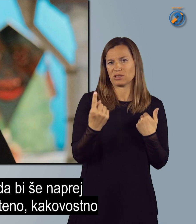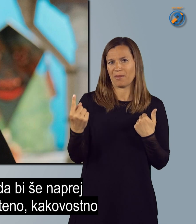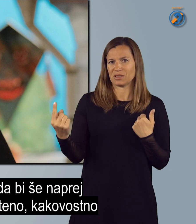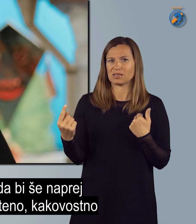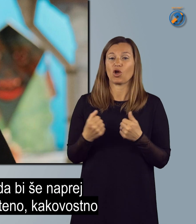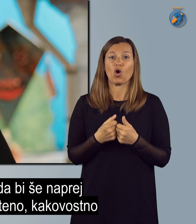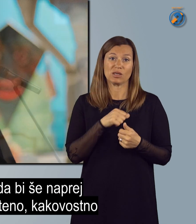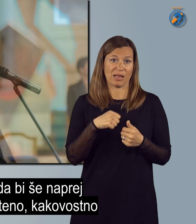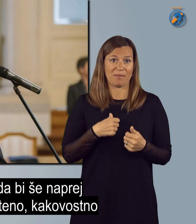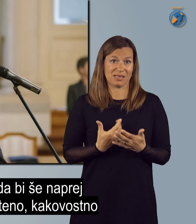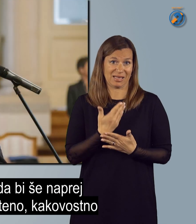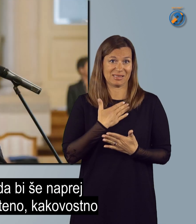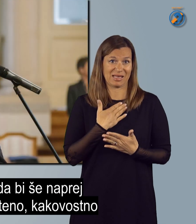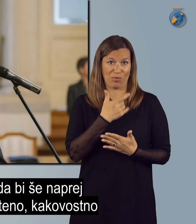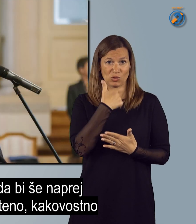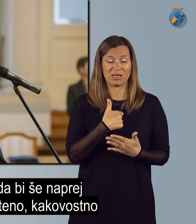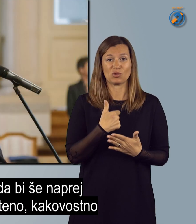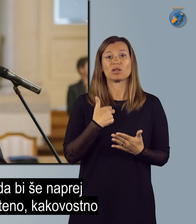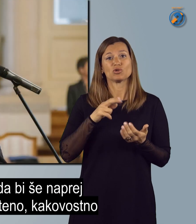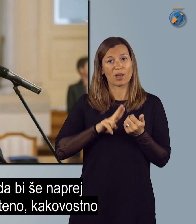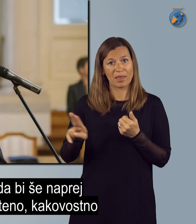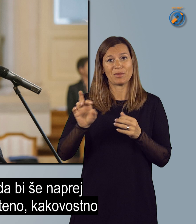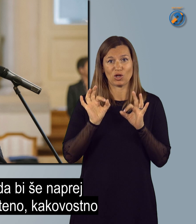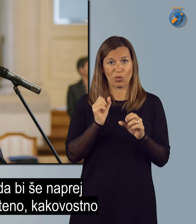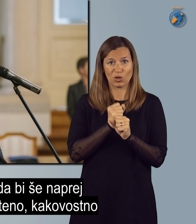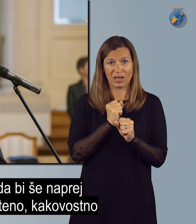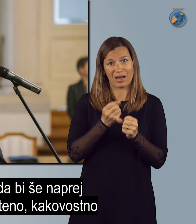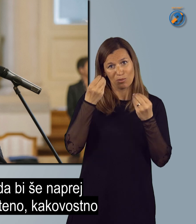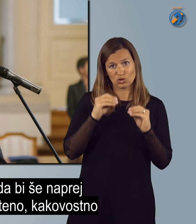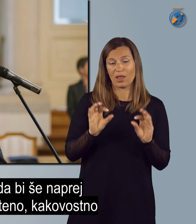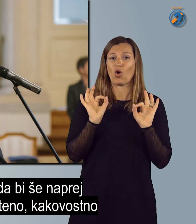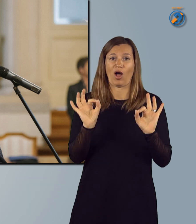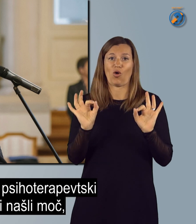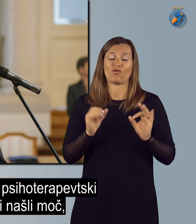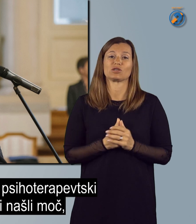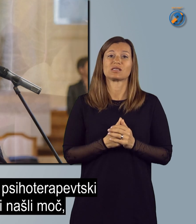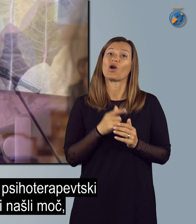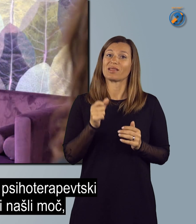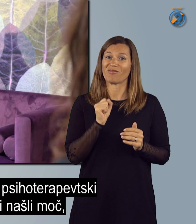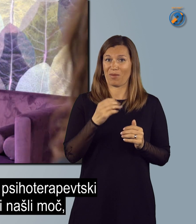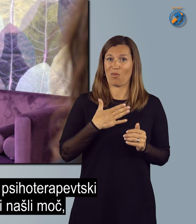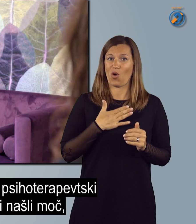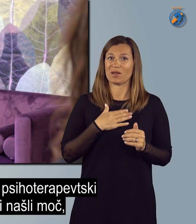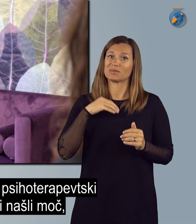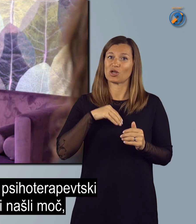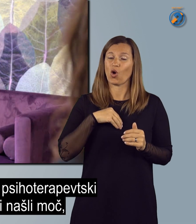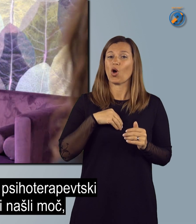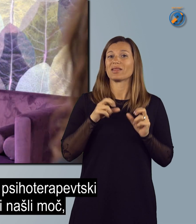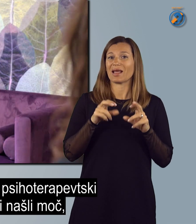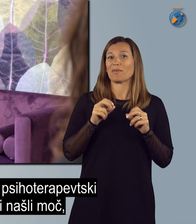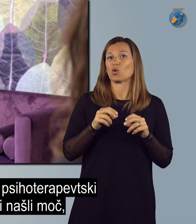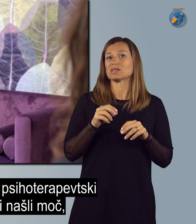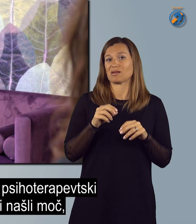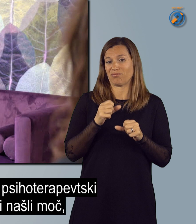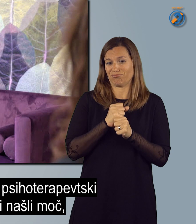posameznikov. Sama osebno zase si želim, da delam še naprej dobro, pošteno, kakovostno in da v moji